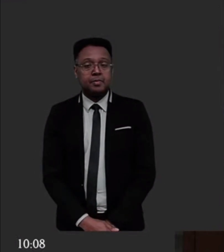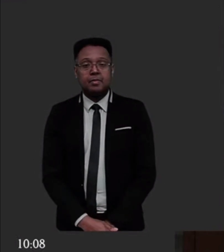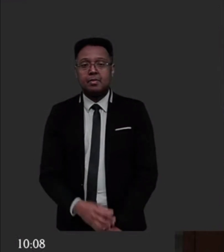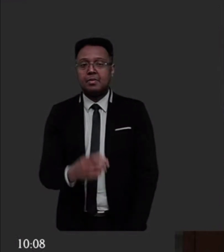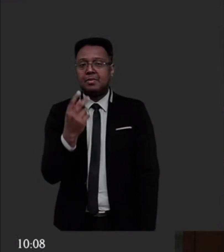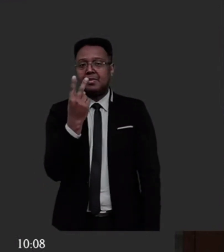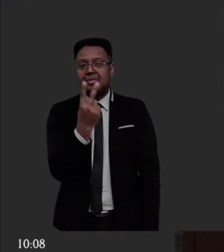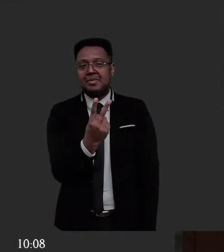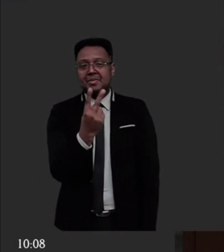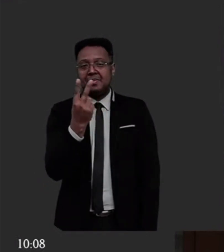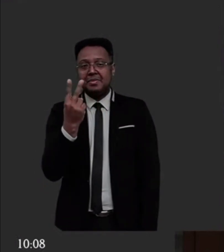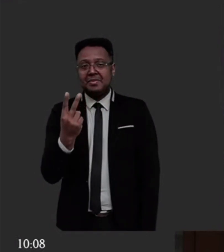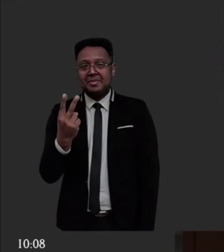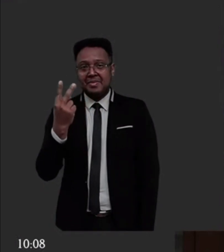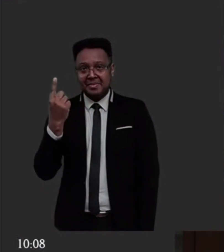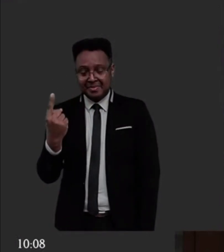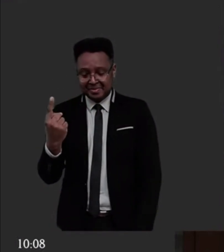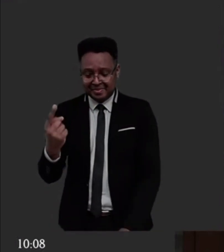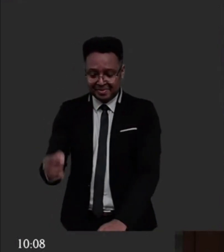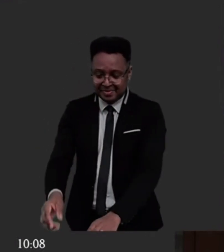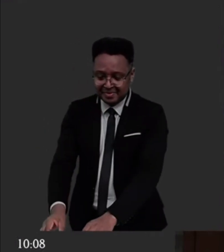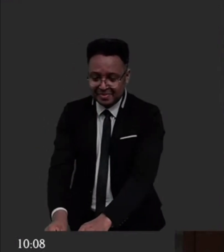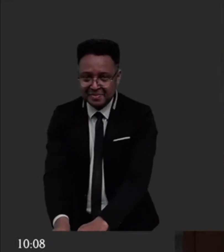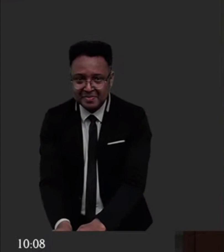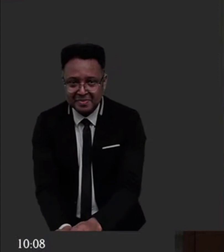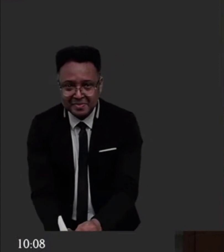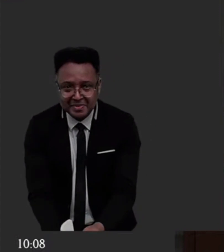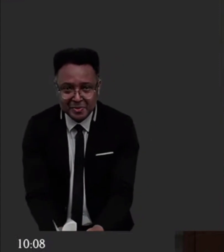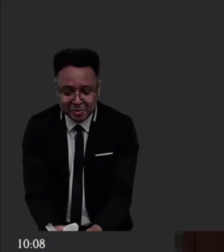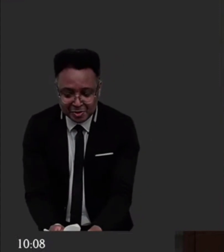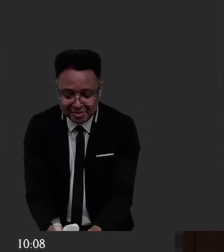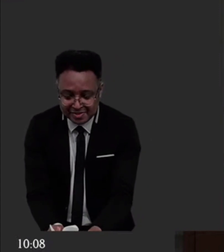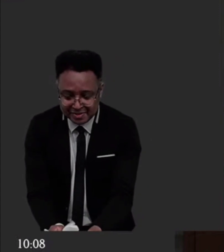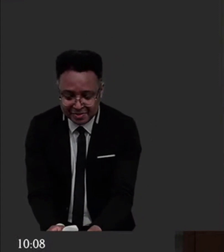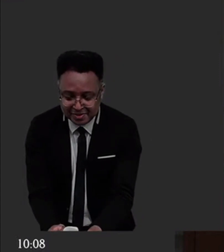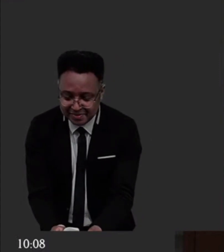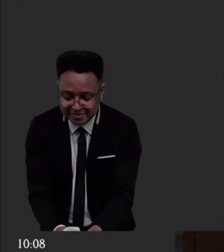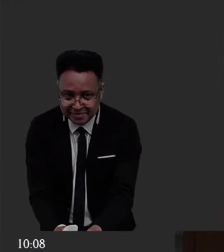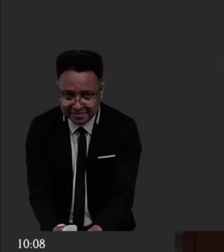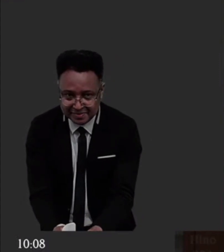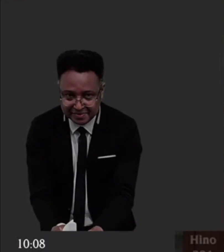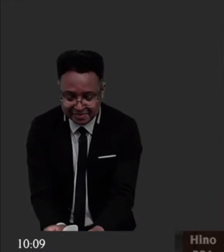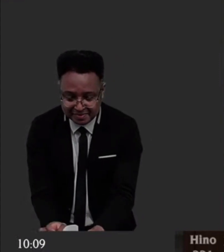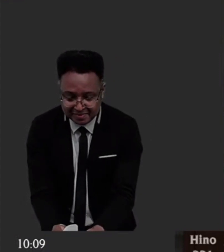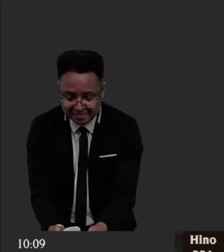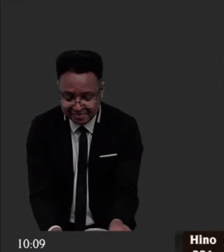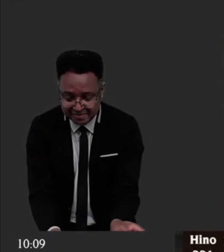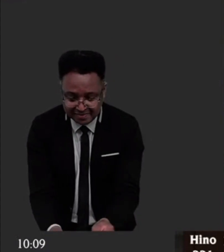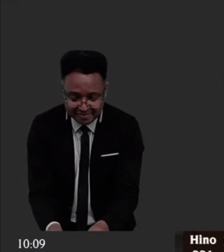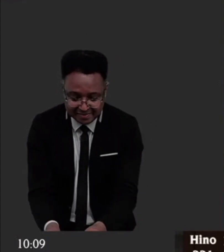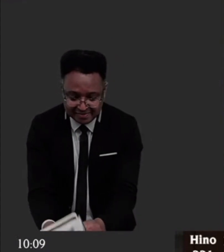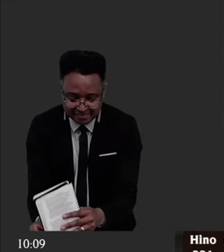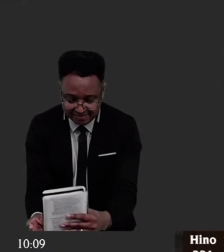2, 2, 1. 2, 2, 1. Glória a Deus. 221.